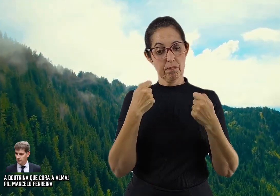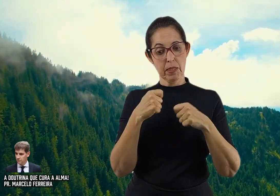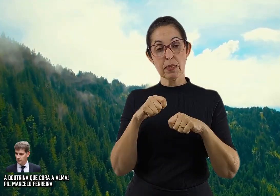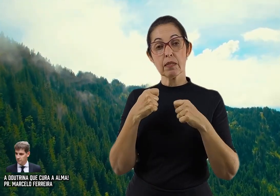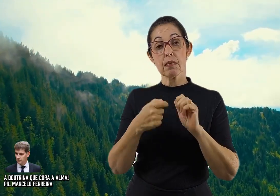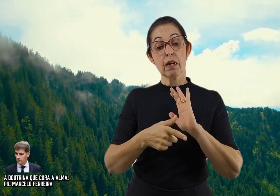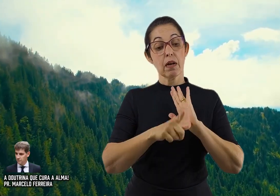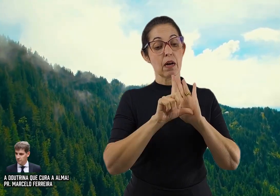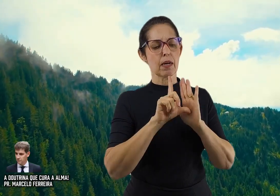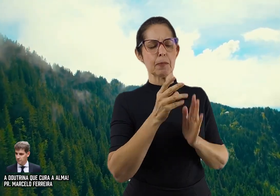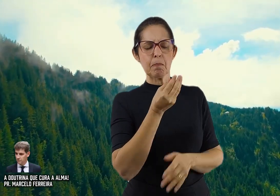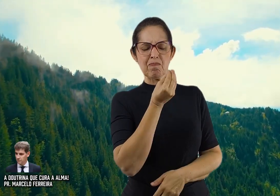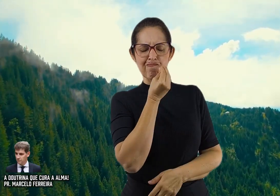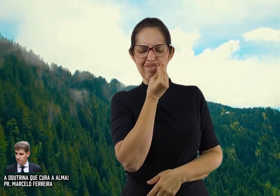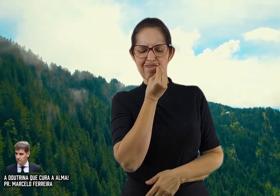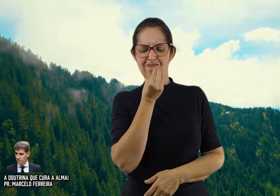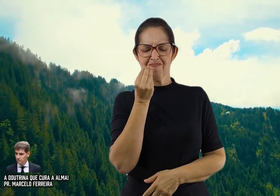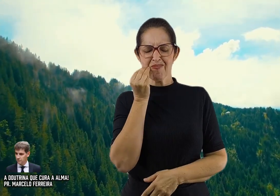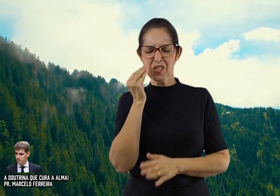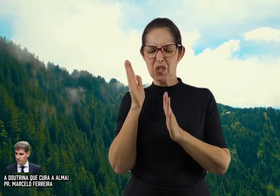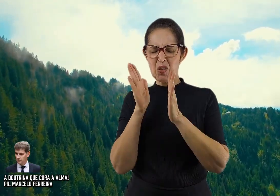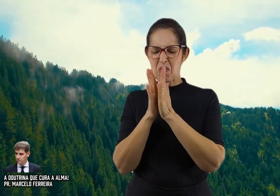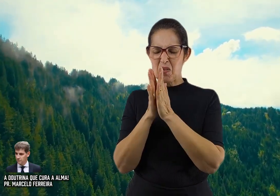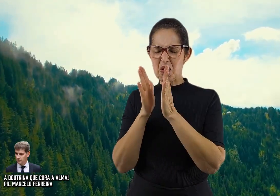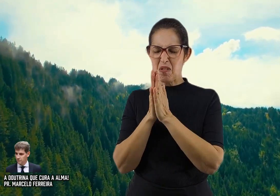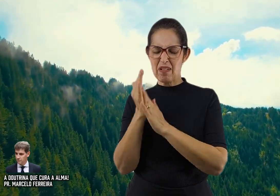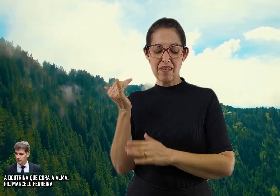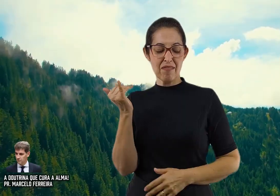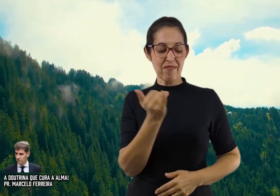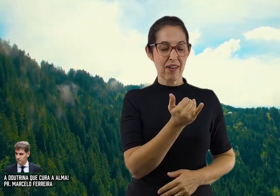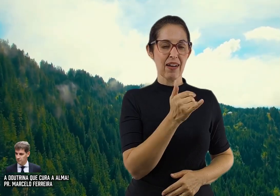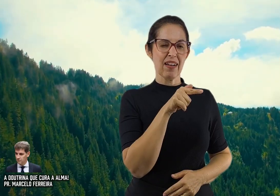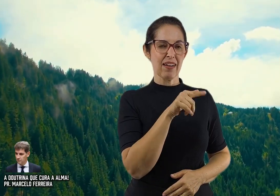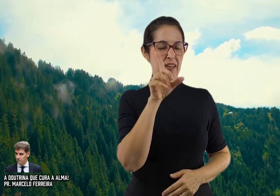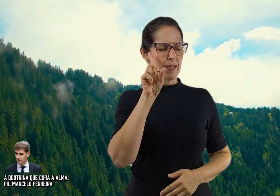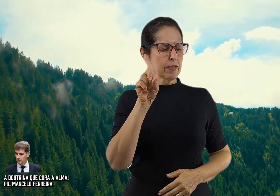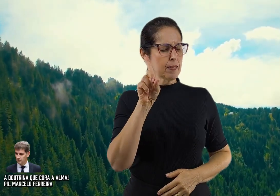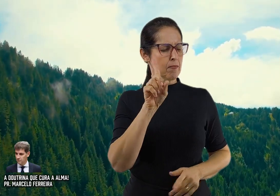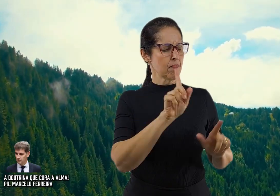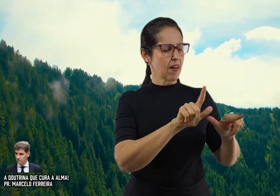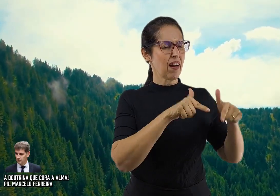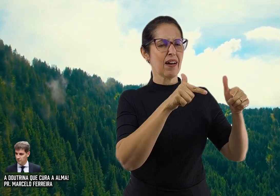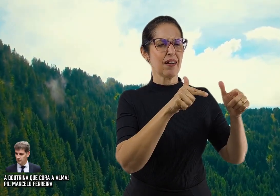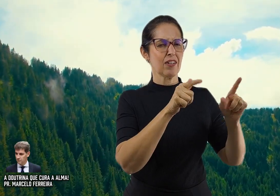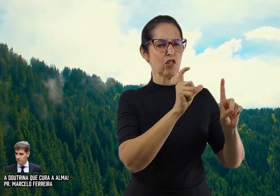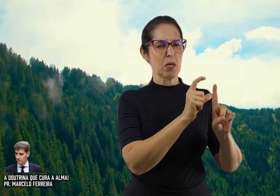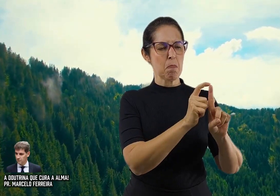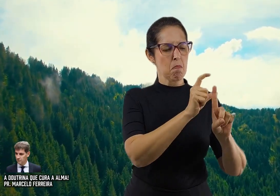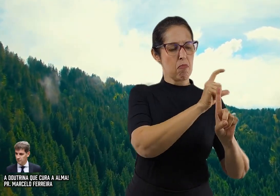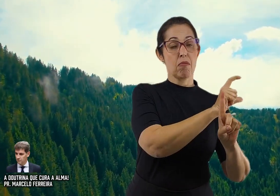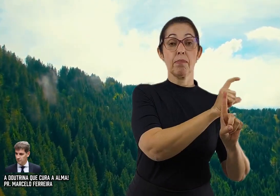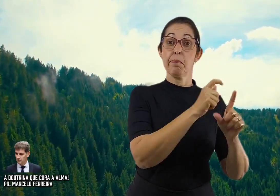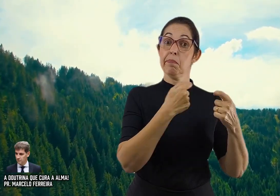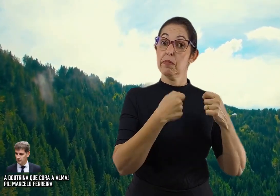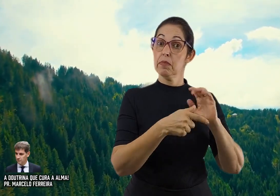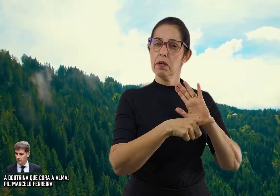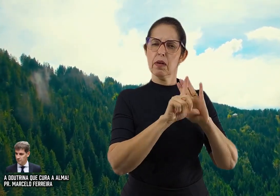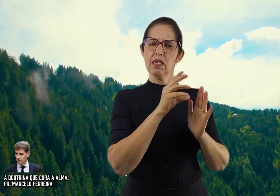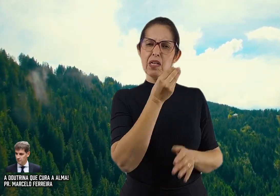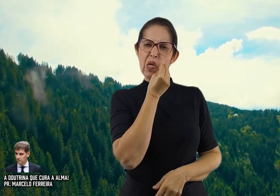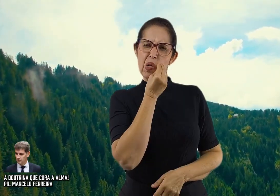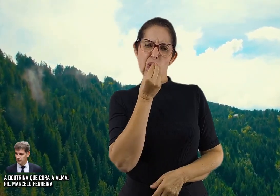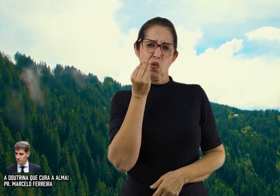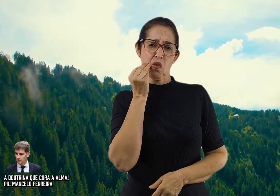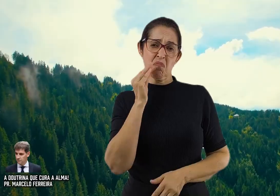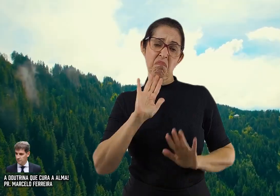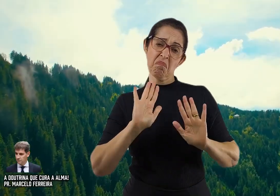jejum, vai na consagração, você dá a palavra e o Senhor opera a libertação. Porque precisa de jejum, porque tem ali. A humana